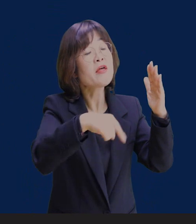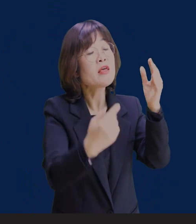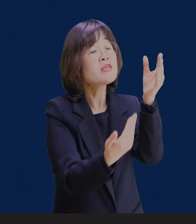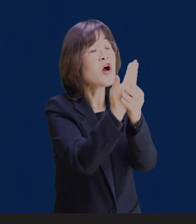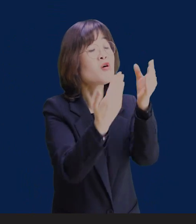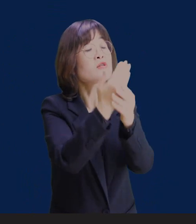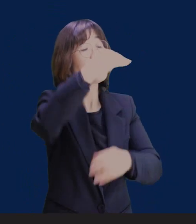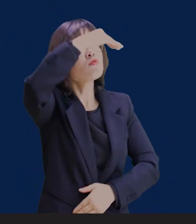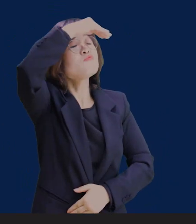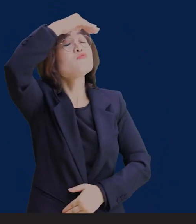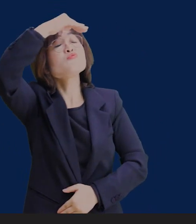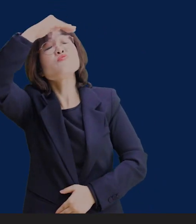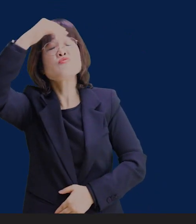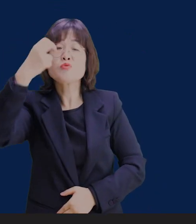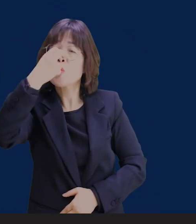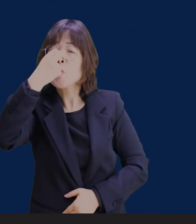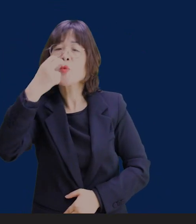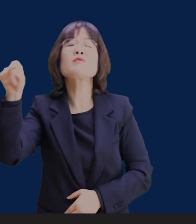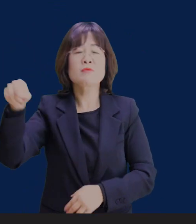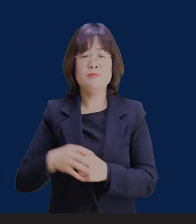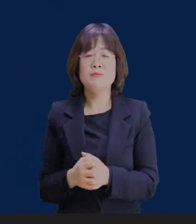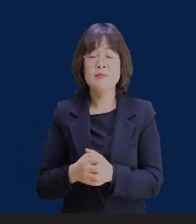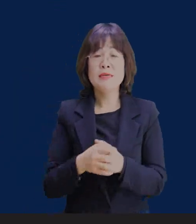쉽게 관찰하곤 했던 것이죠.